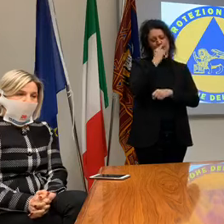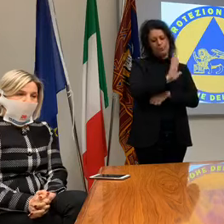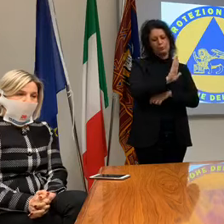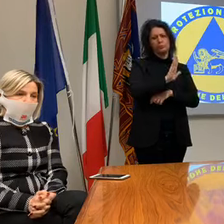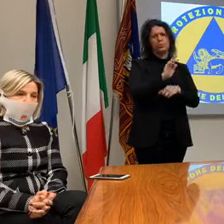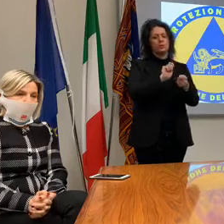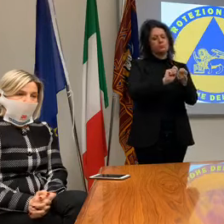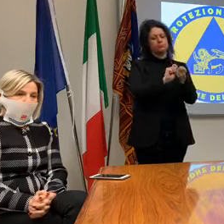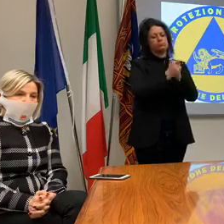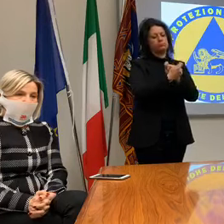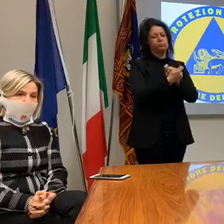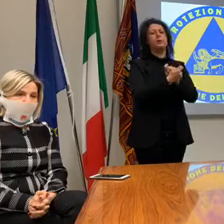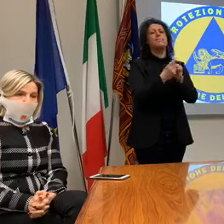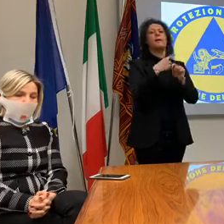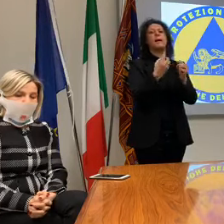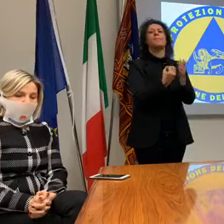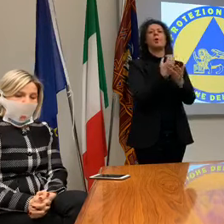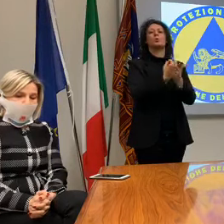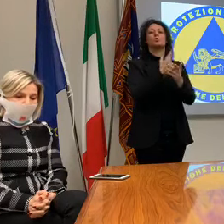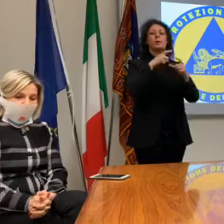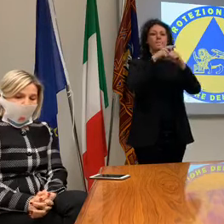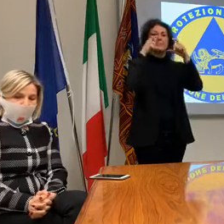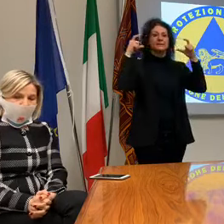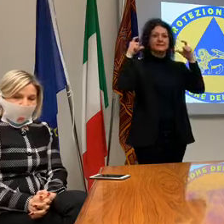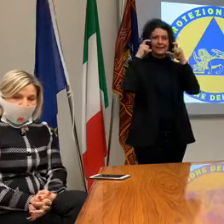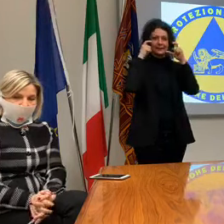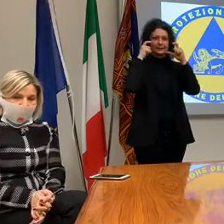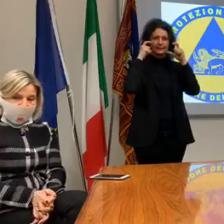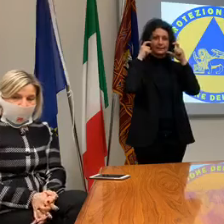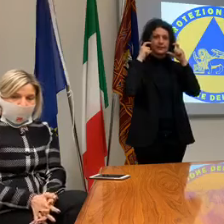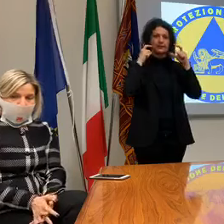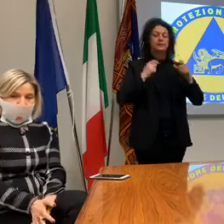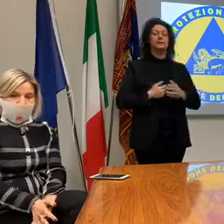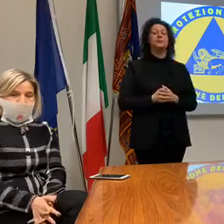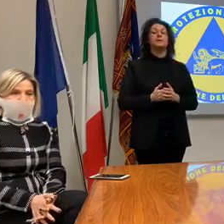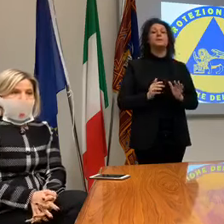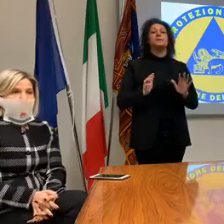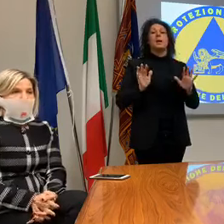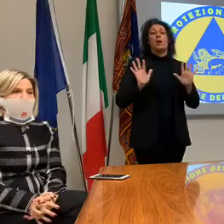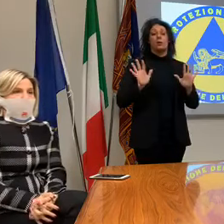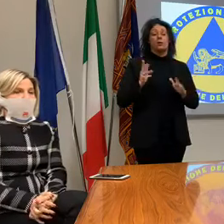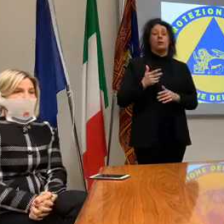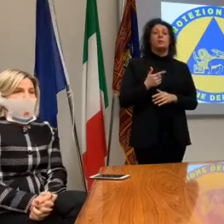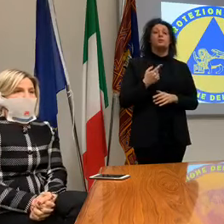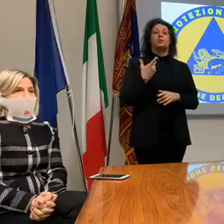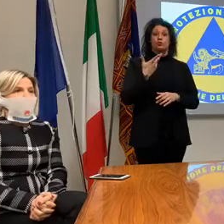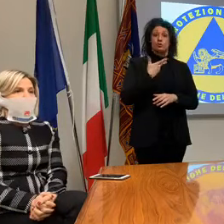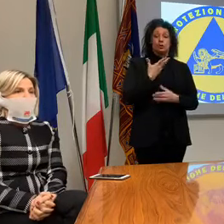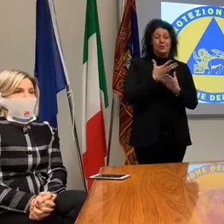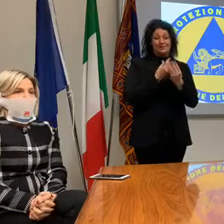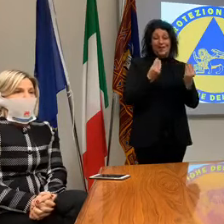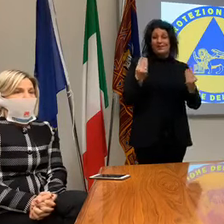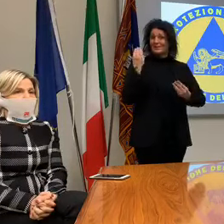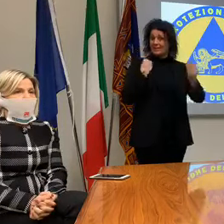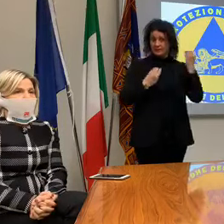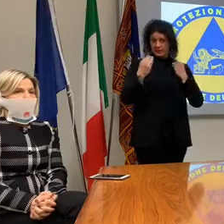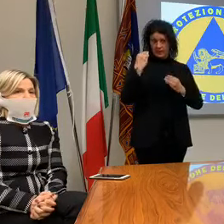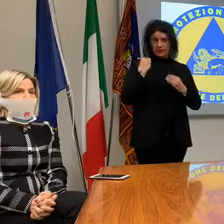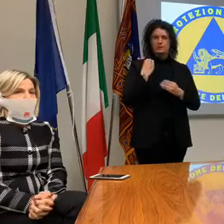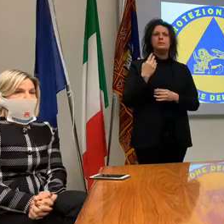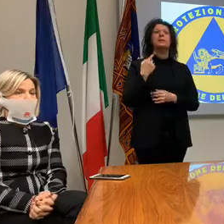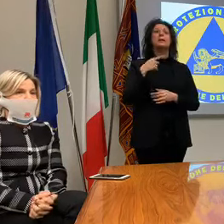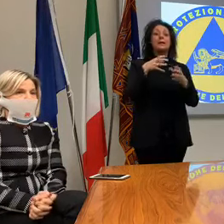veneto. A che punto è? Ecco. No, io ho detto che c'è un sacco di richieste, c'è un sacco di fermento imprenditoriale. Resto convinto che